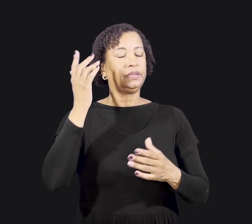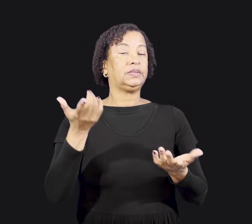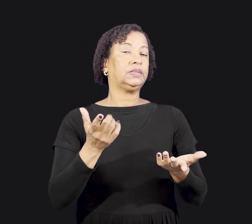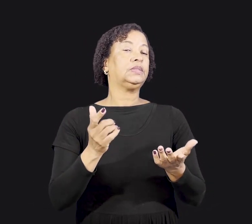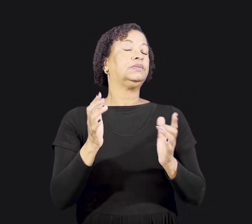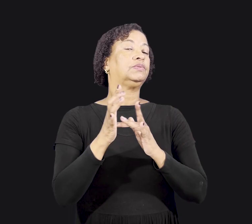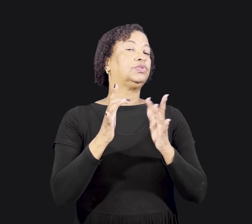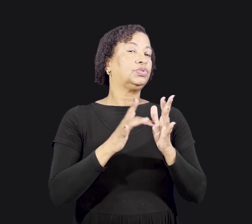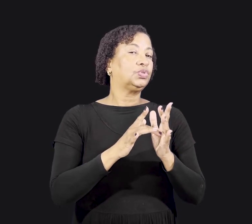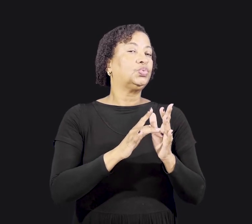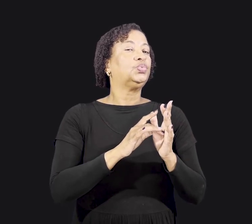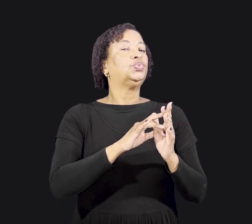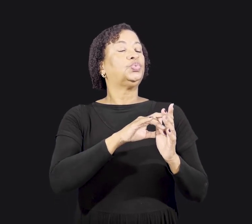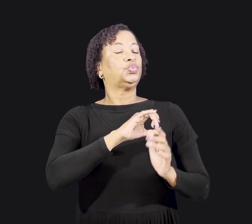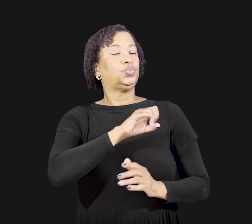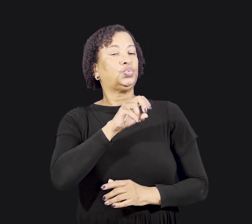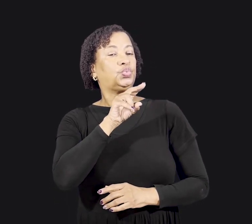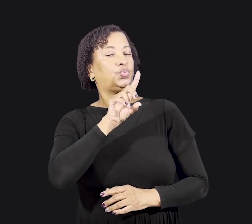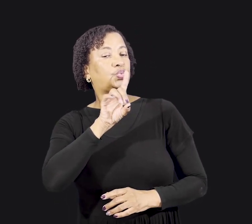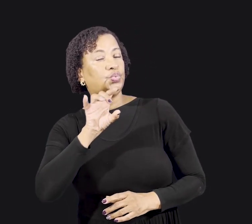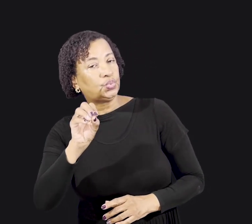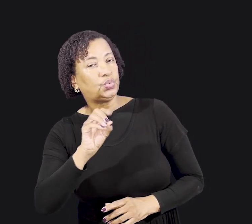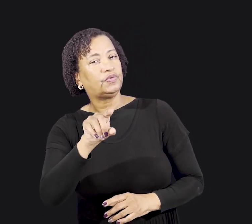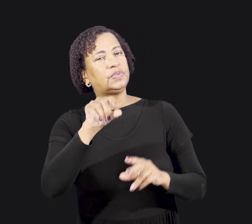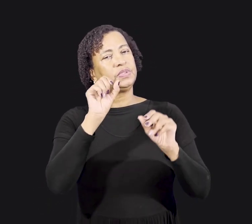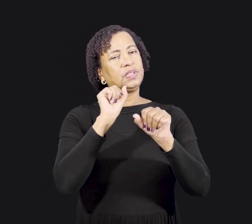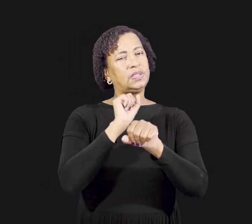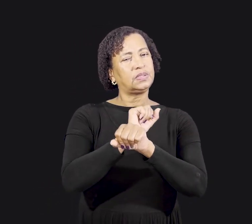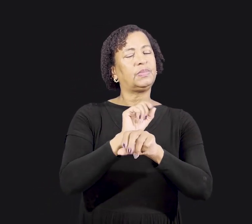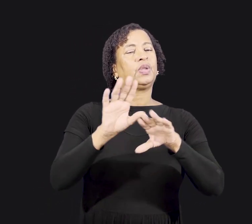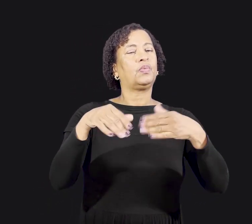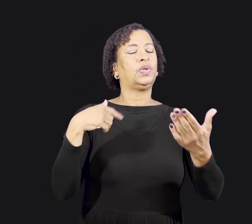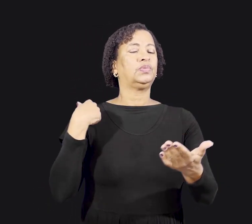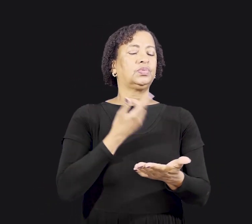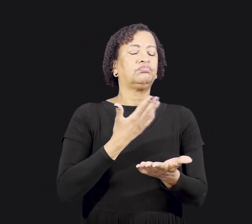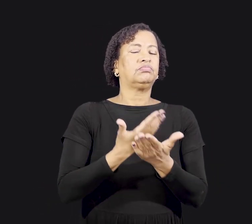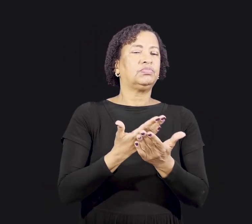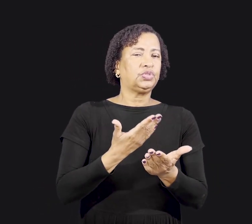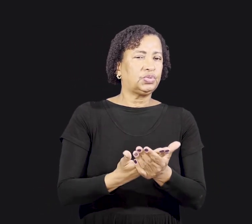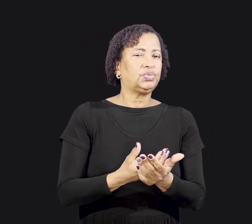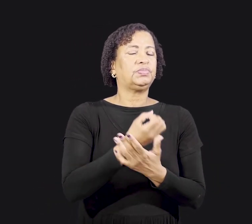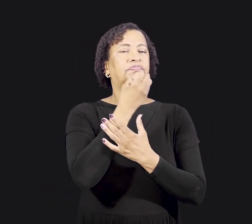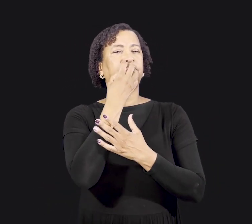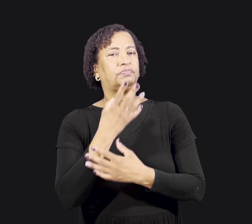para aqueles que ouviram o seu convite. Você se lembra que quando estudamos as bem-aventuranças eu disse que ser manso